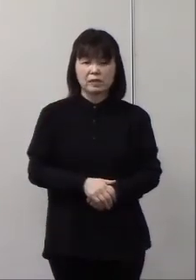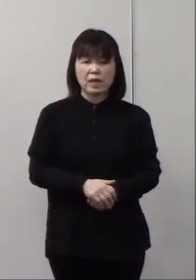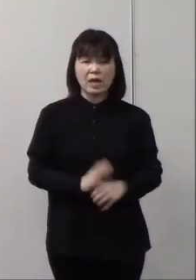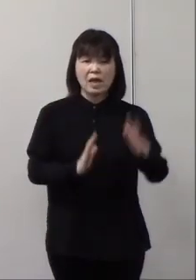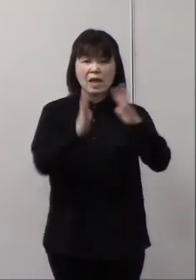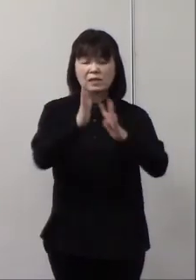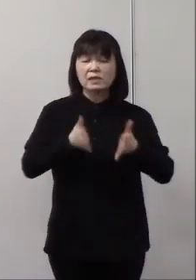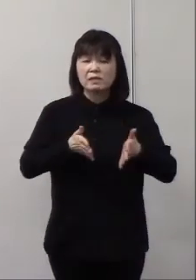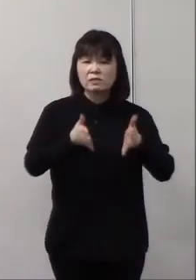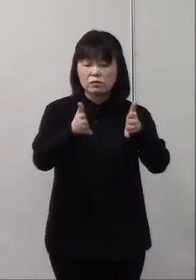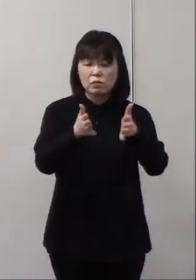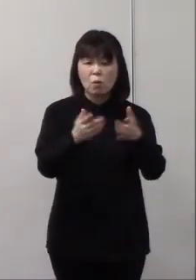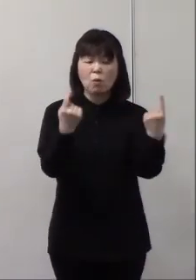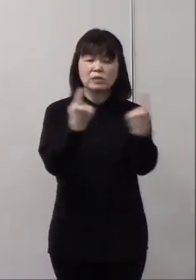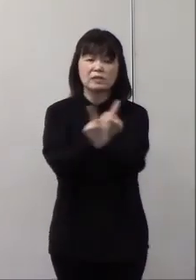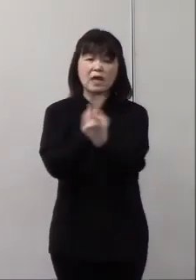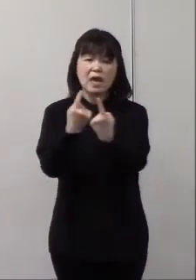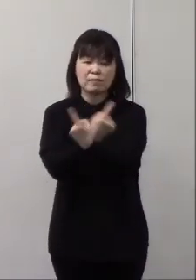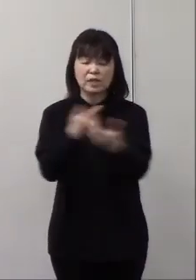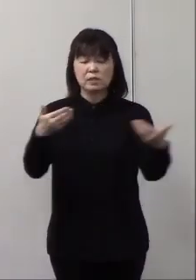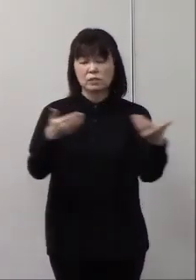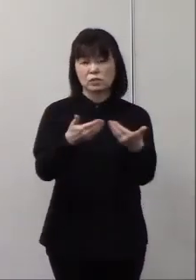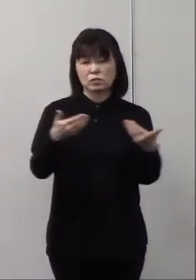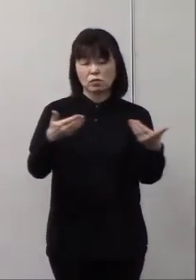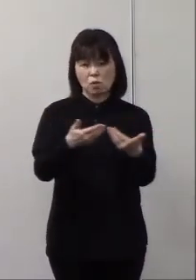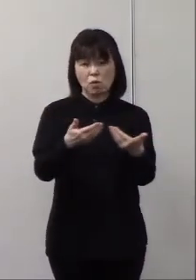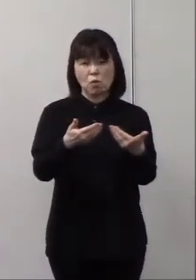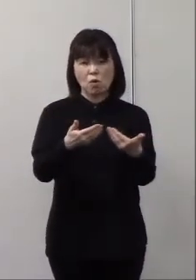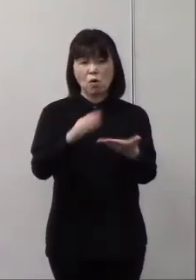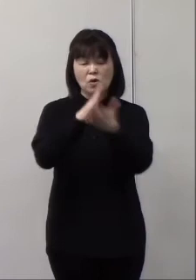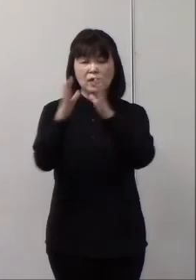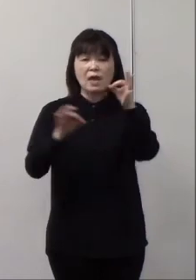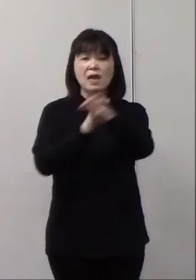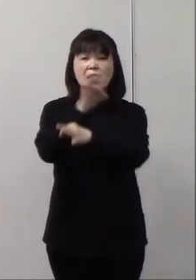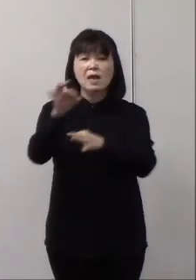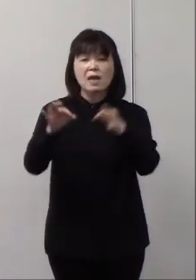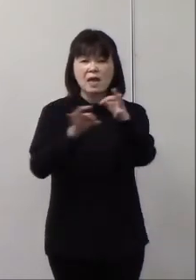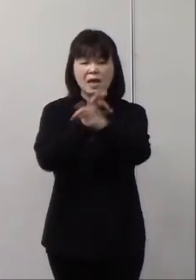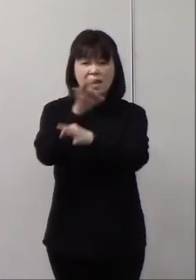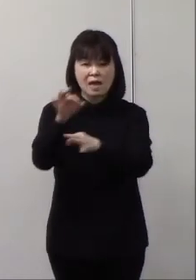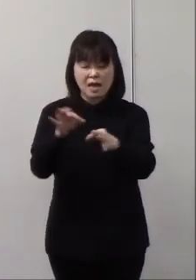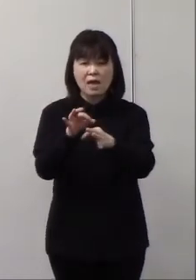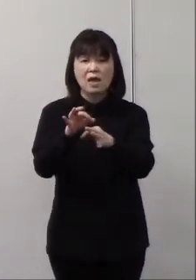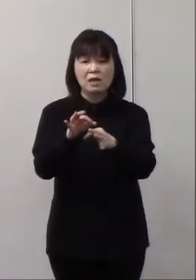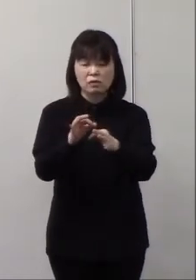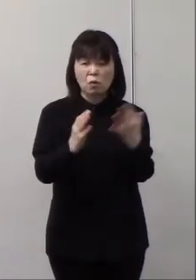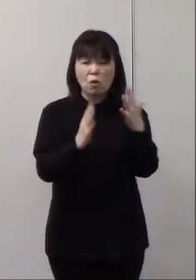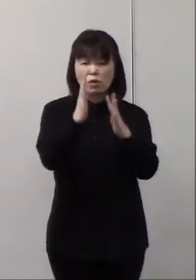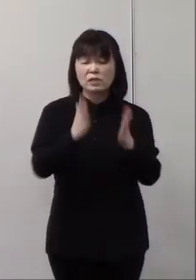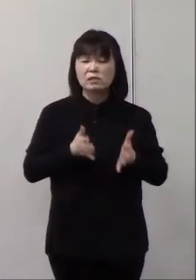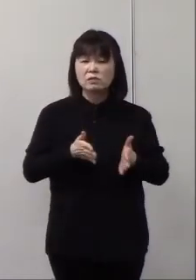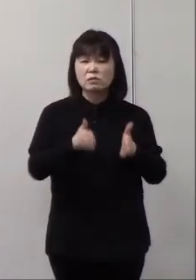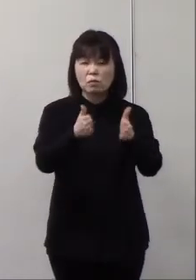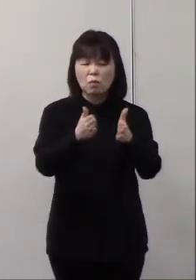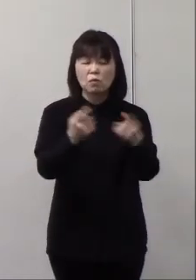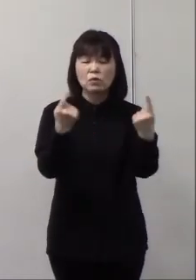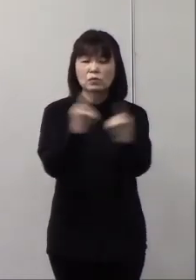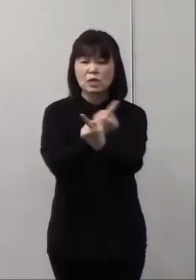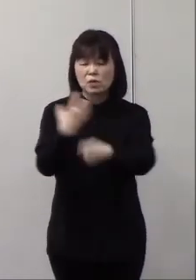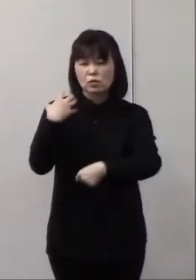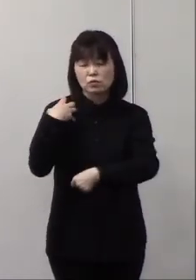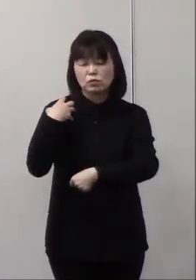業、県の林道整備事業に対する負担金ということで、まあ、林道宮本肘田